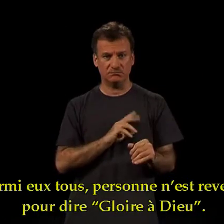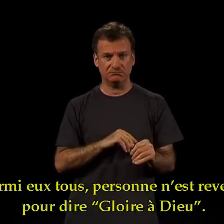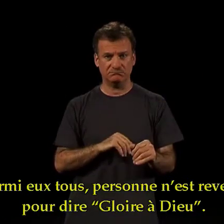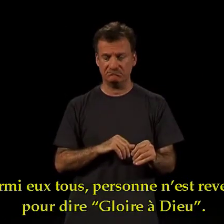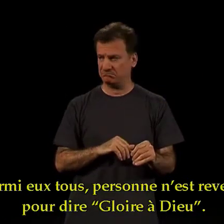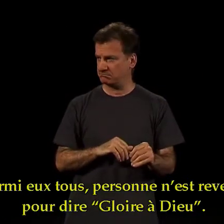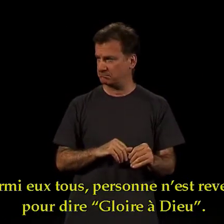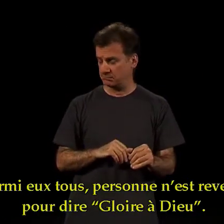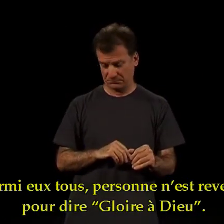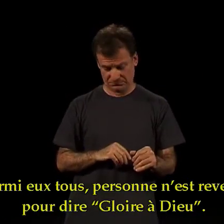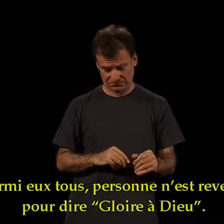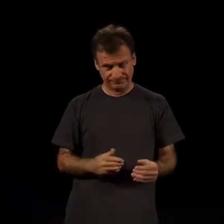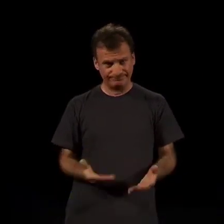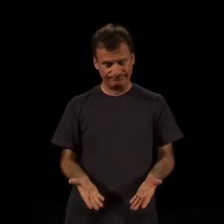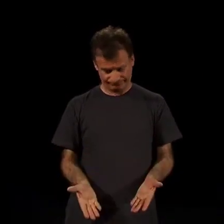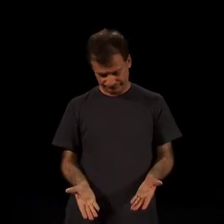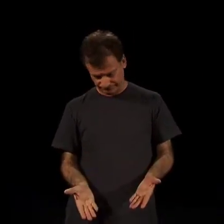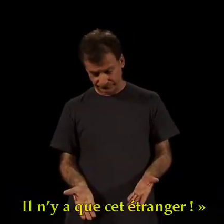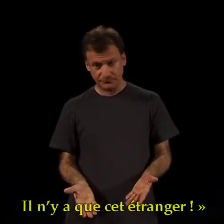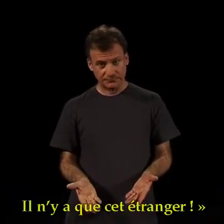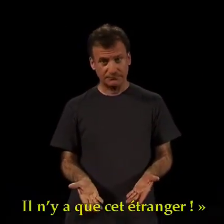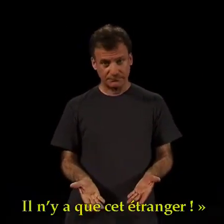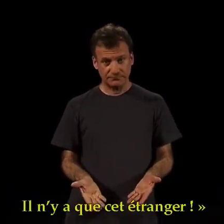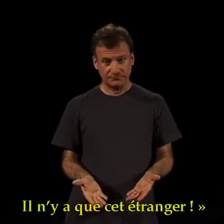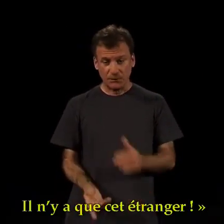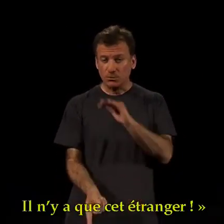Dieu? Il n'y a que cet étranger.»